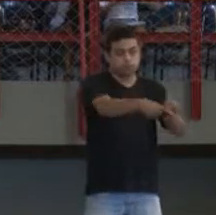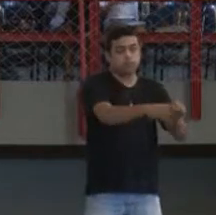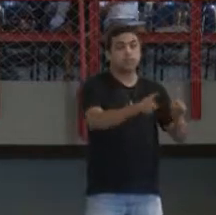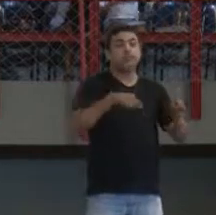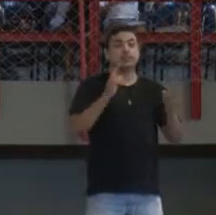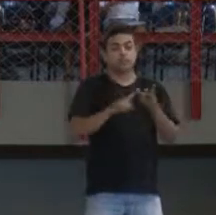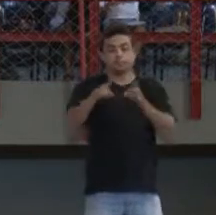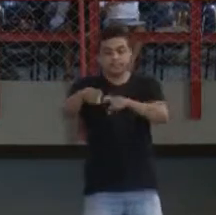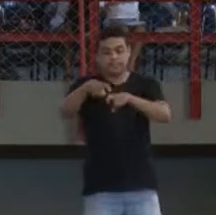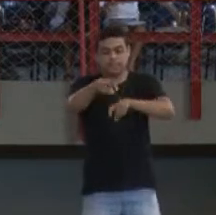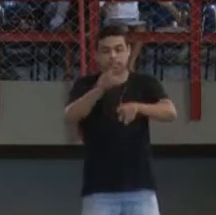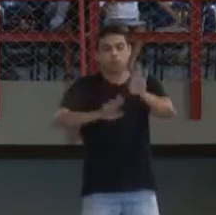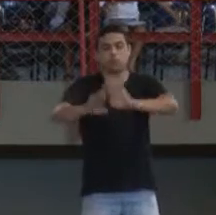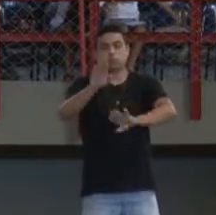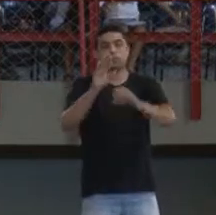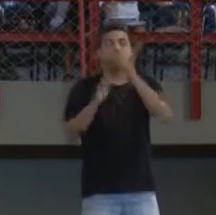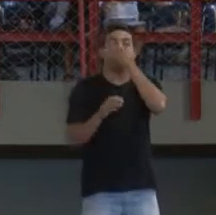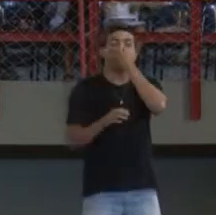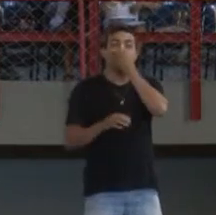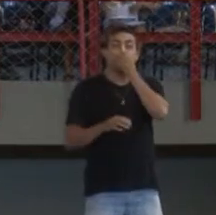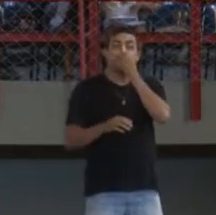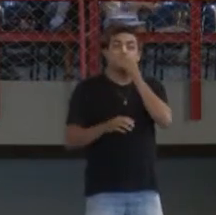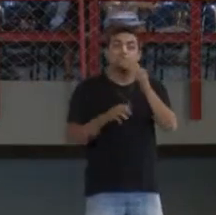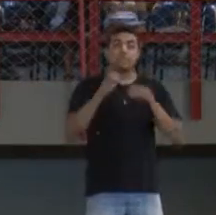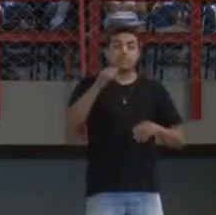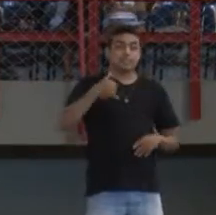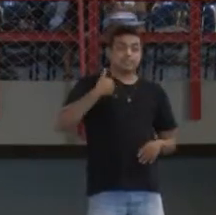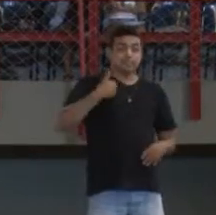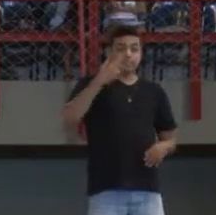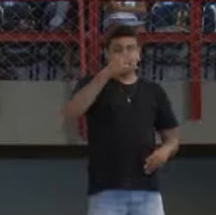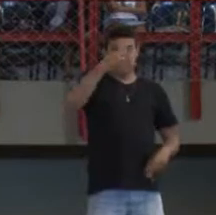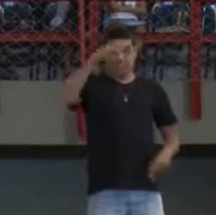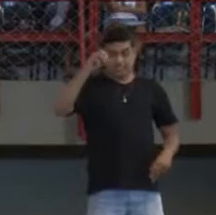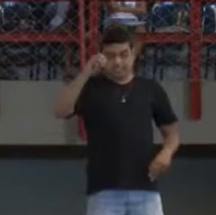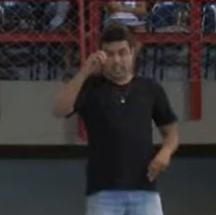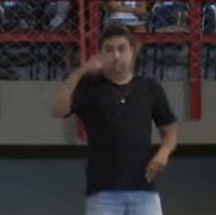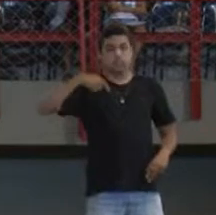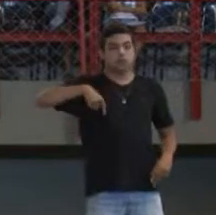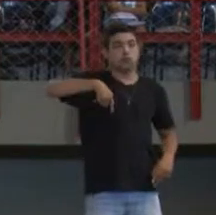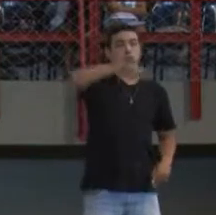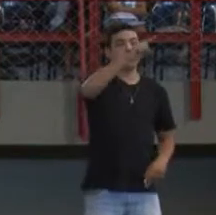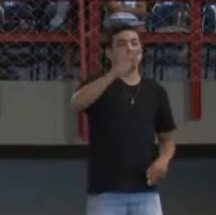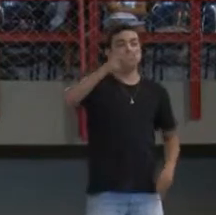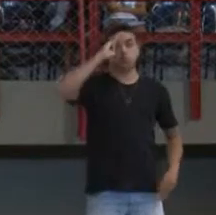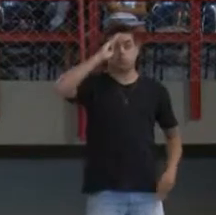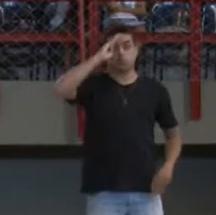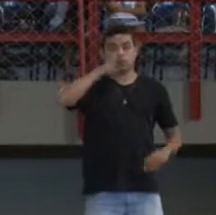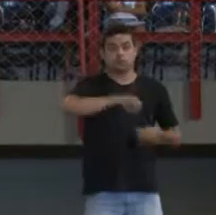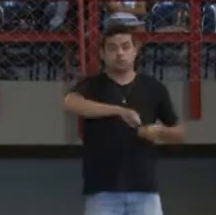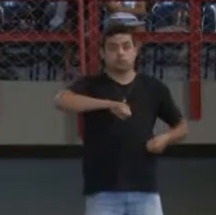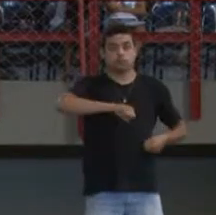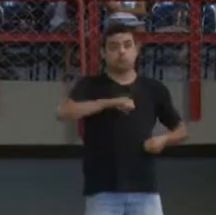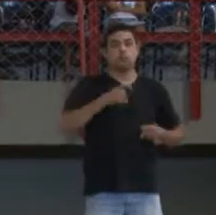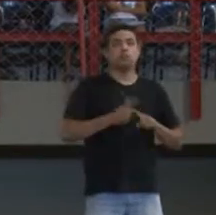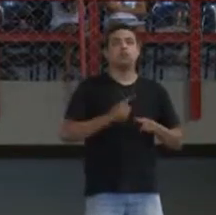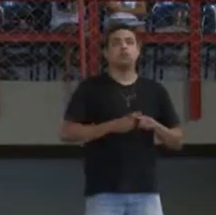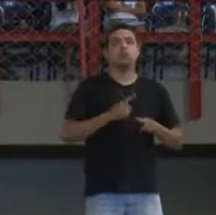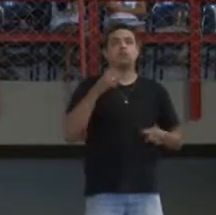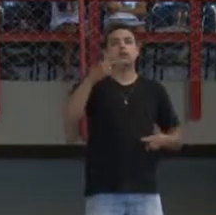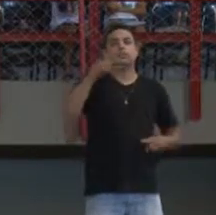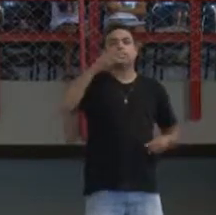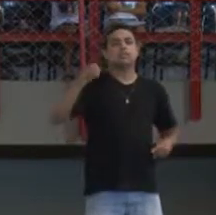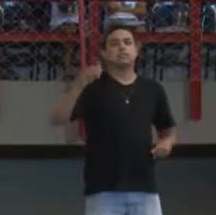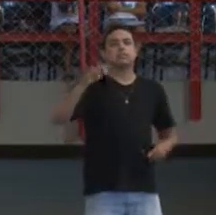da terra. Quando completar 30 anos é que ele vai ser soldado. Alguém não entendeu por que ele só é soldado